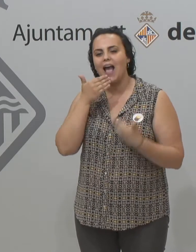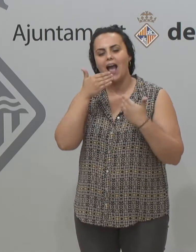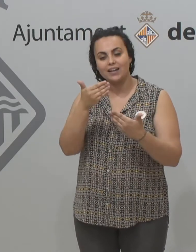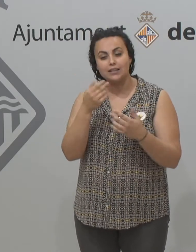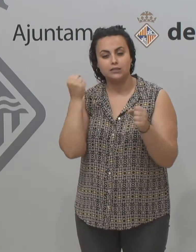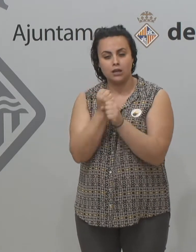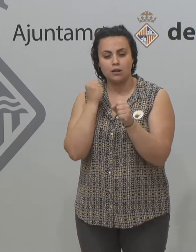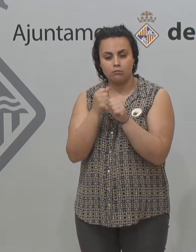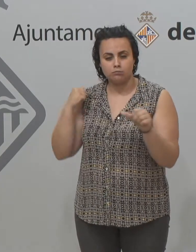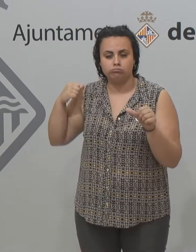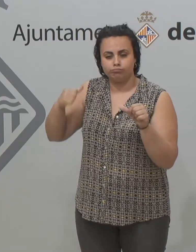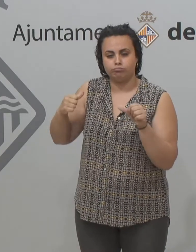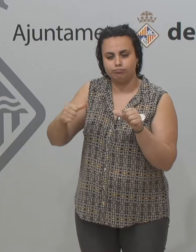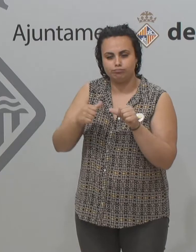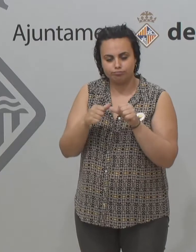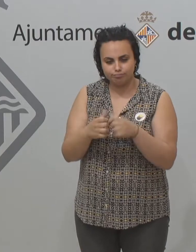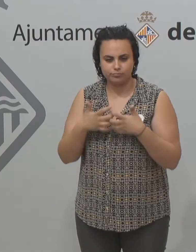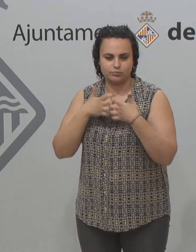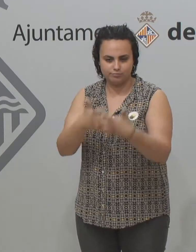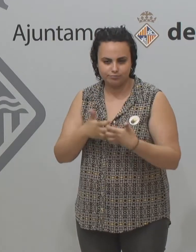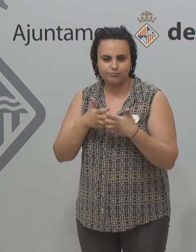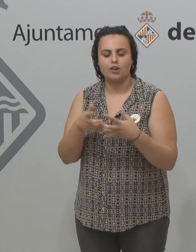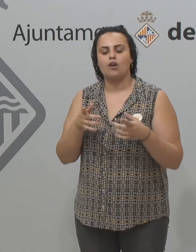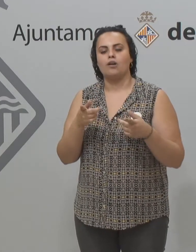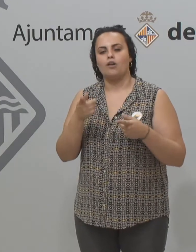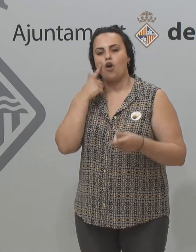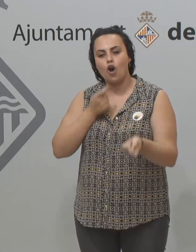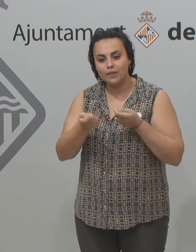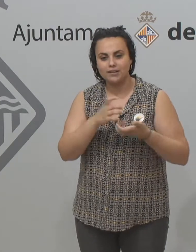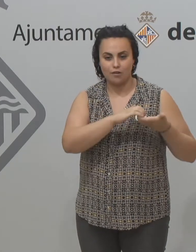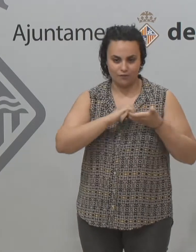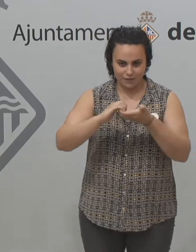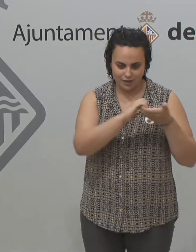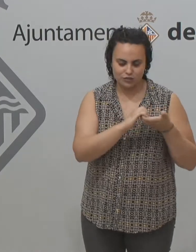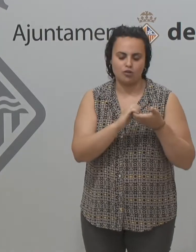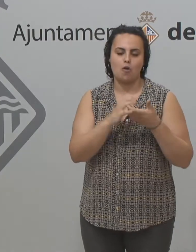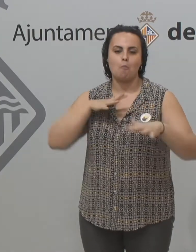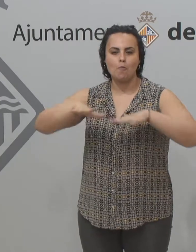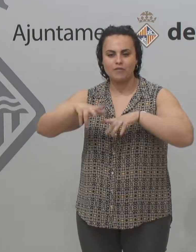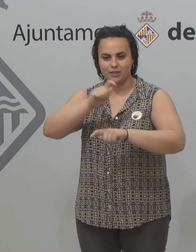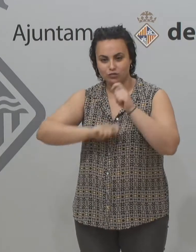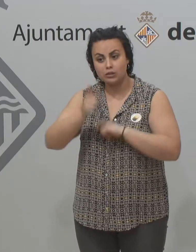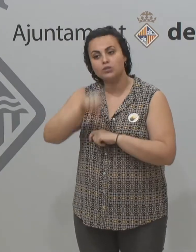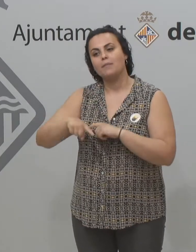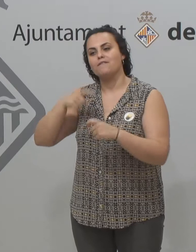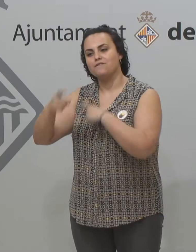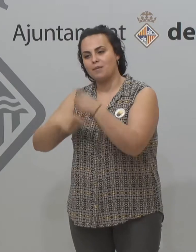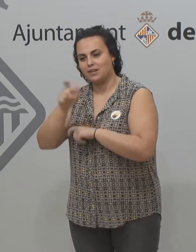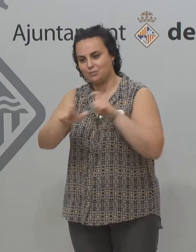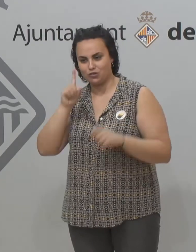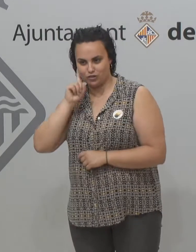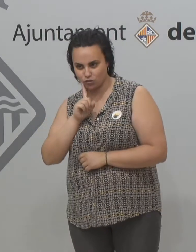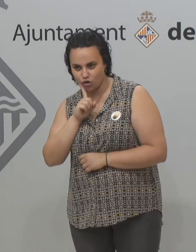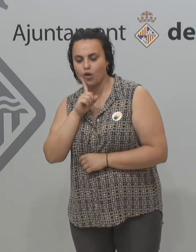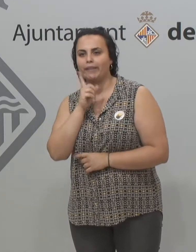durant tots aquests anys ha estat fent la Confederació Nacional de Persones Sordes, el moviment associatiu, les famílies de les persones sordes,